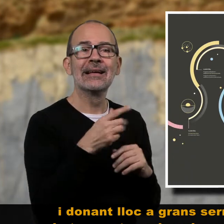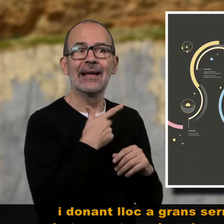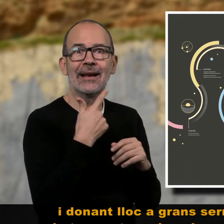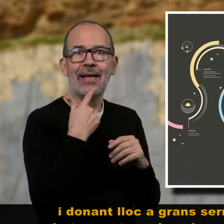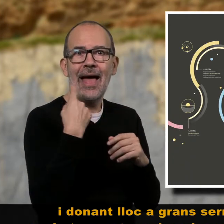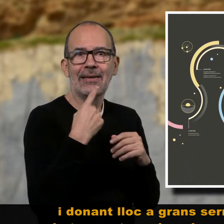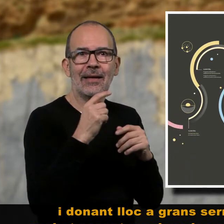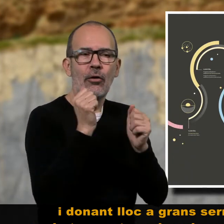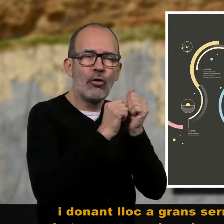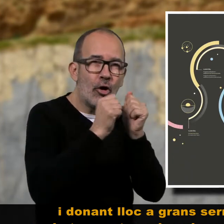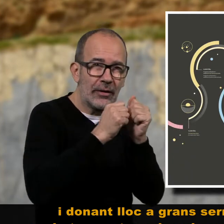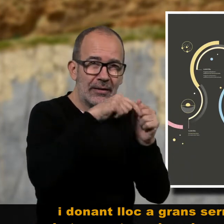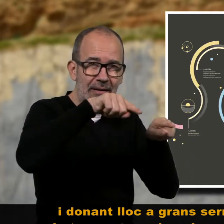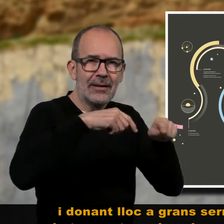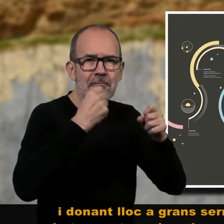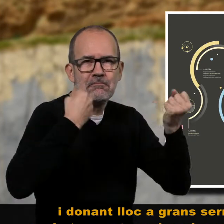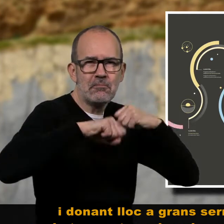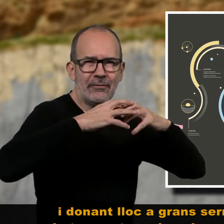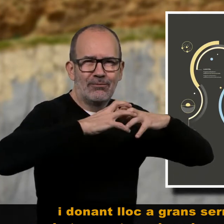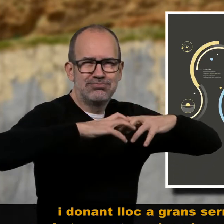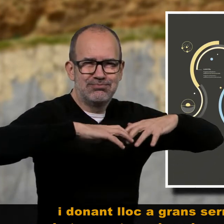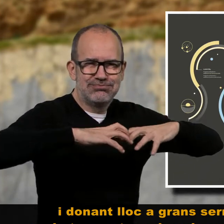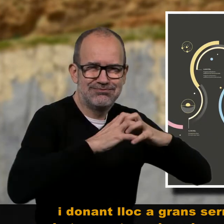han acabat essent erosionades amb el pas del temps.